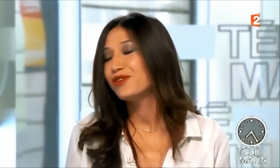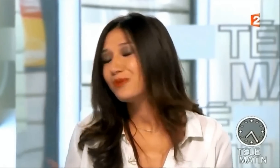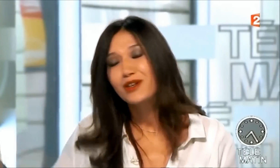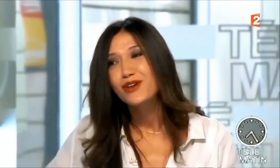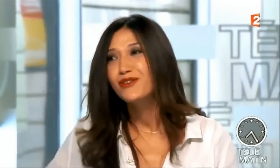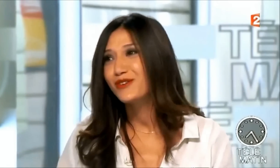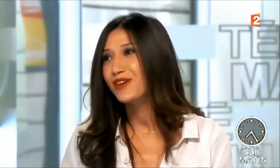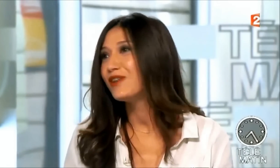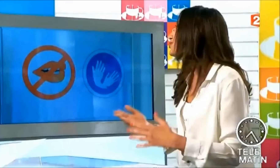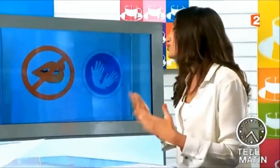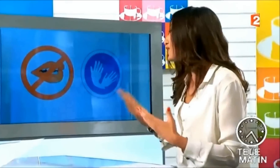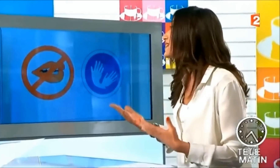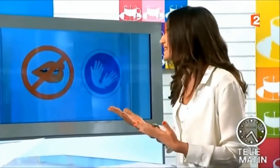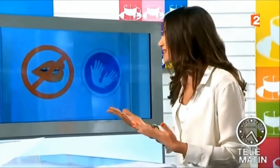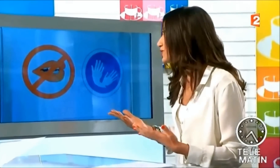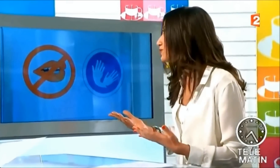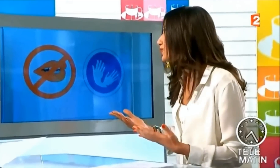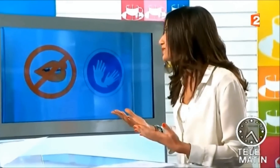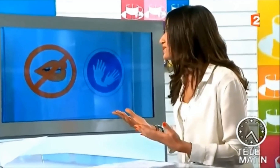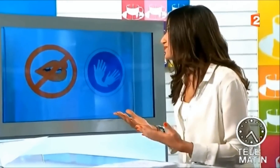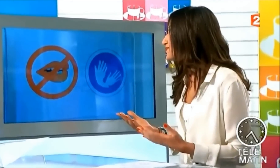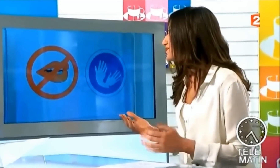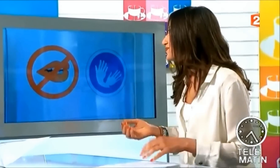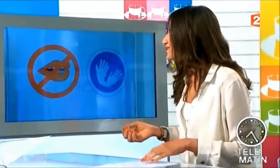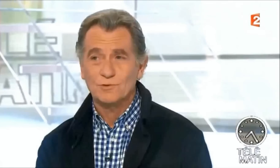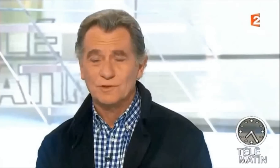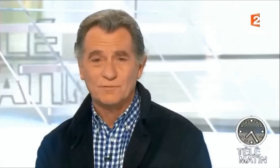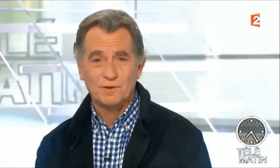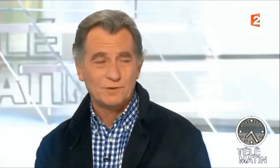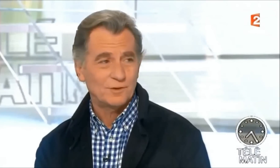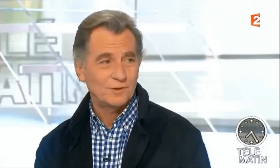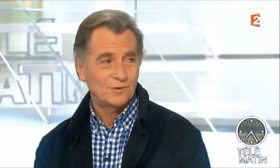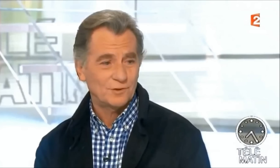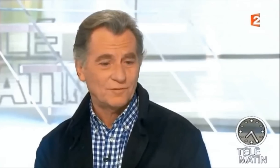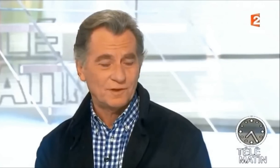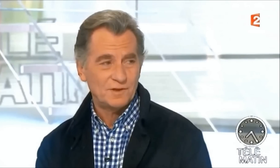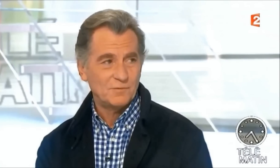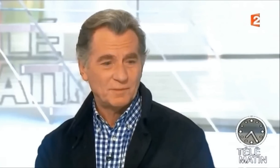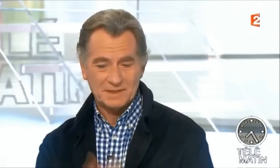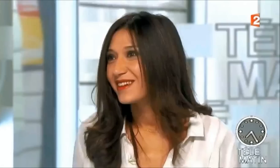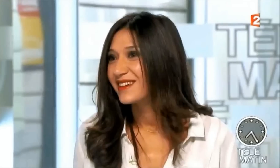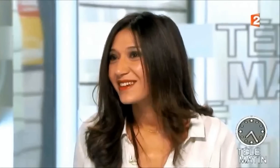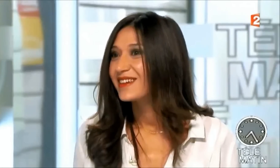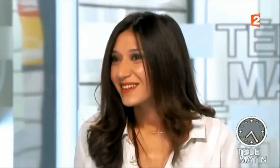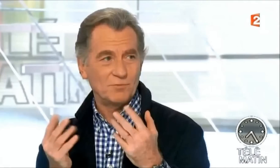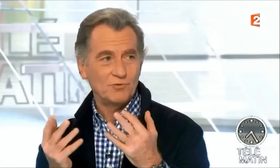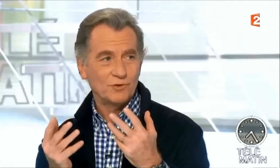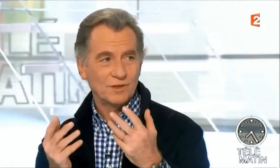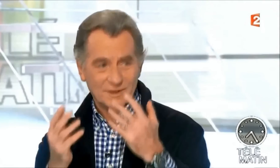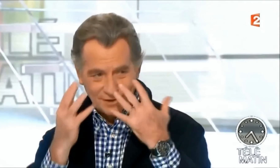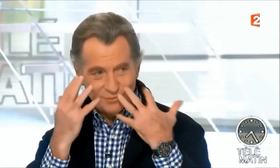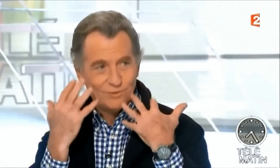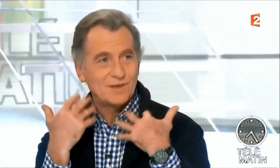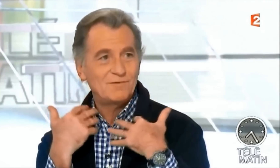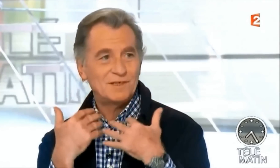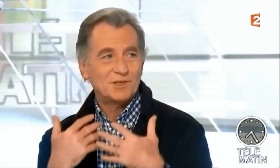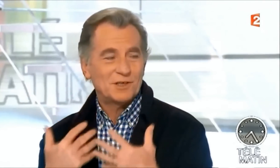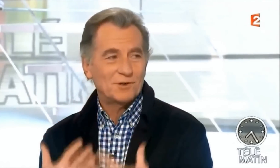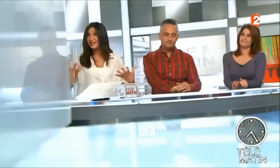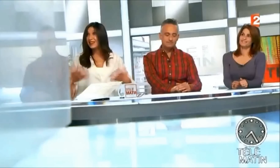vais peut-être... On le voit bien. Et on le voit exactement. Ceux qui regardent la télévision savent bien que c'est effectivement pas simplement des mains qui bougent, c'est tout un visage, c'est un corps.